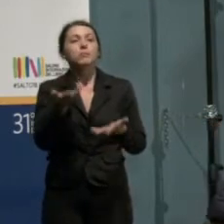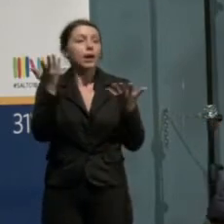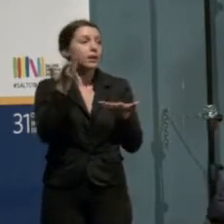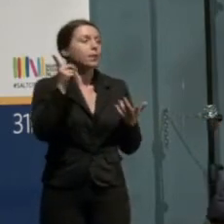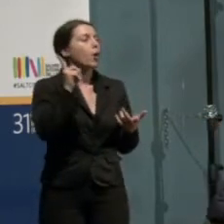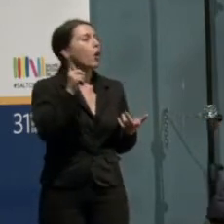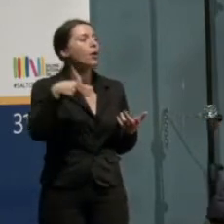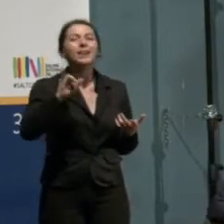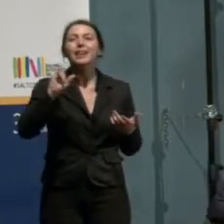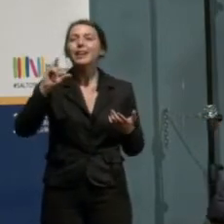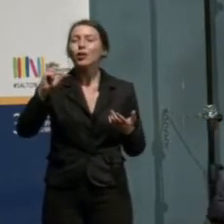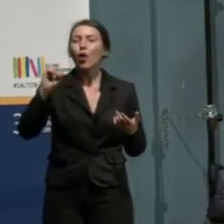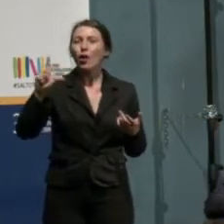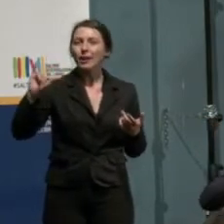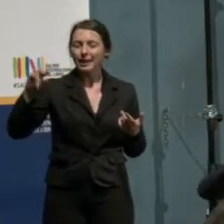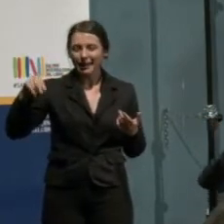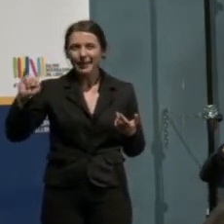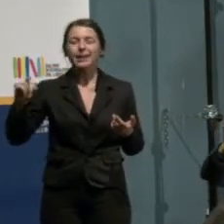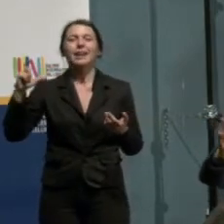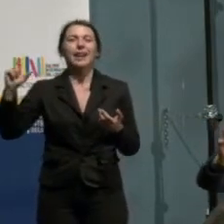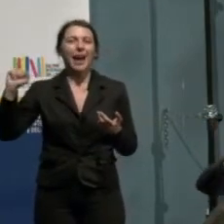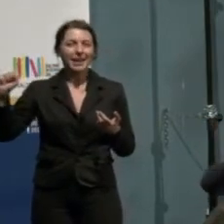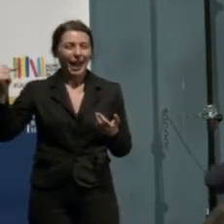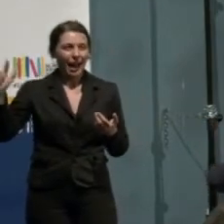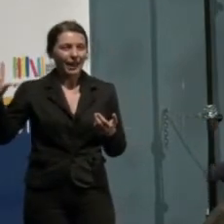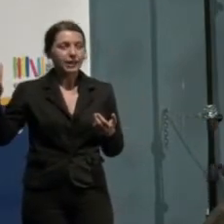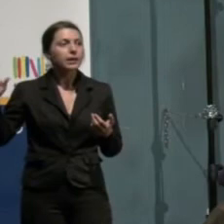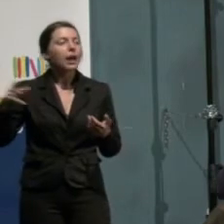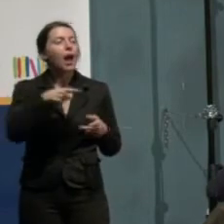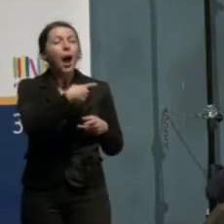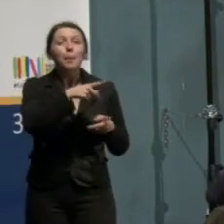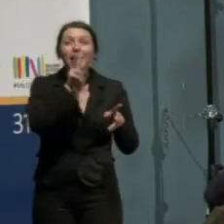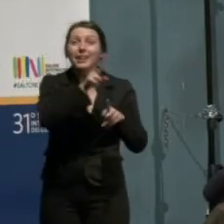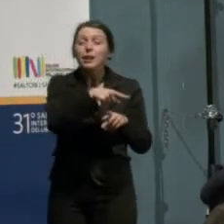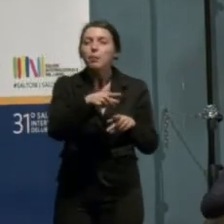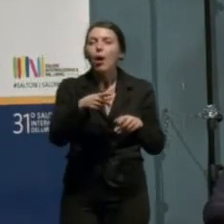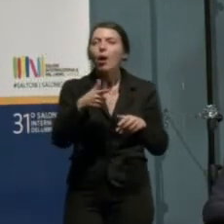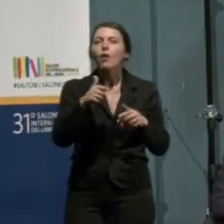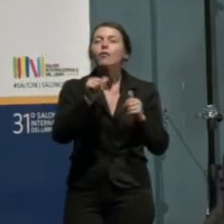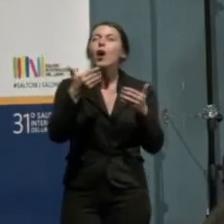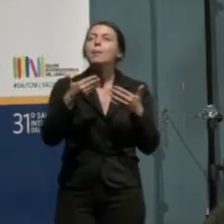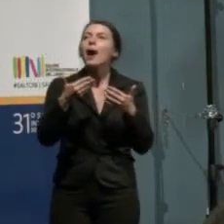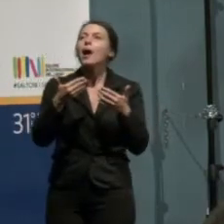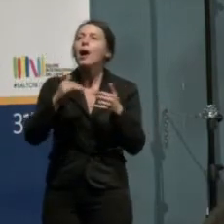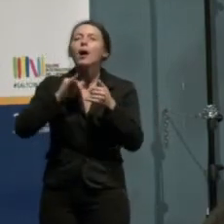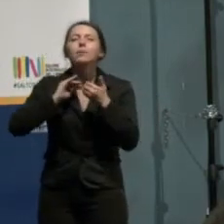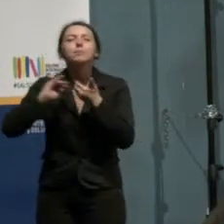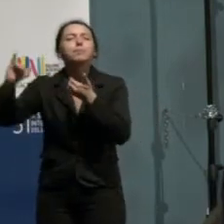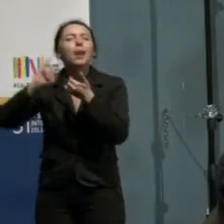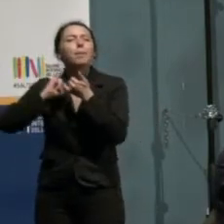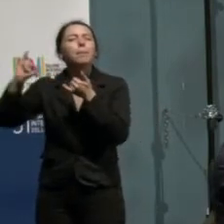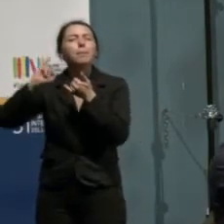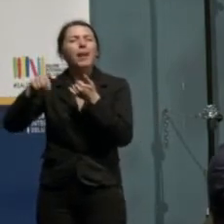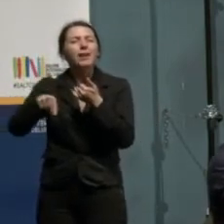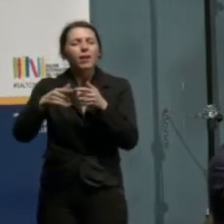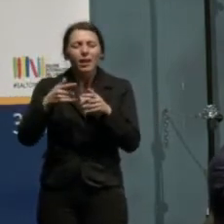giusy nicolini questa sala valerio cataldi scoprono le periferie più lontane che sono quelle non solo quelle fisiche ma solo talvolta che quelle spirituali